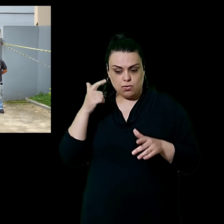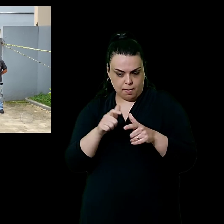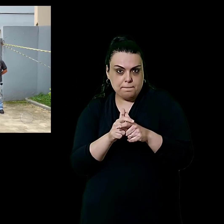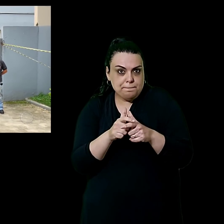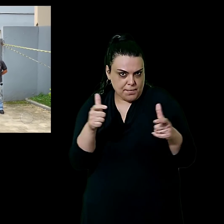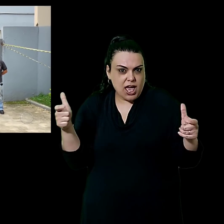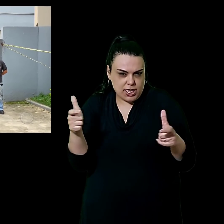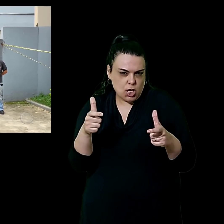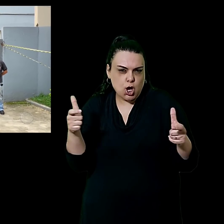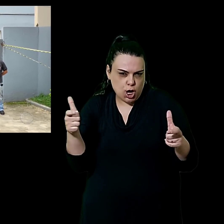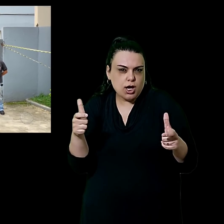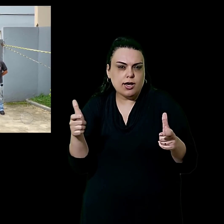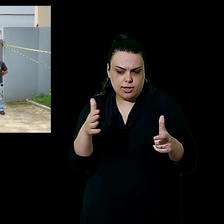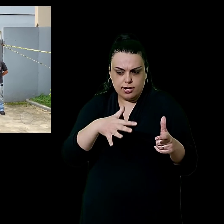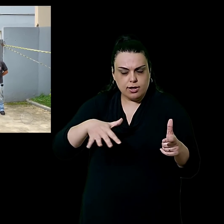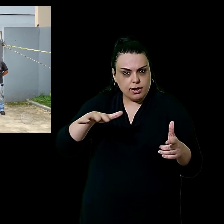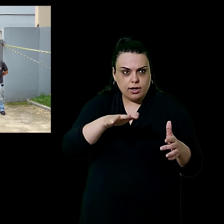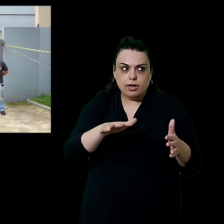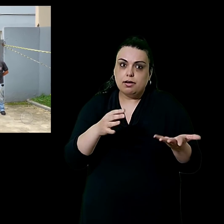da maioria